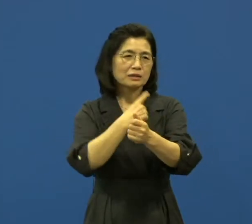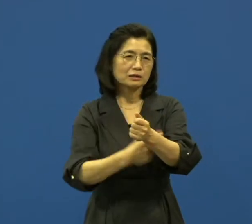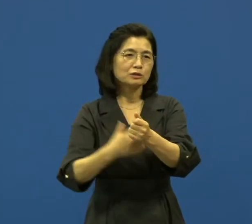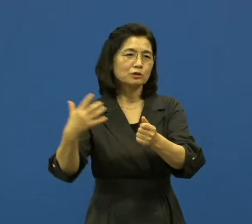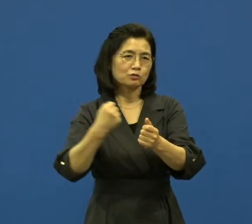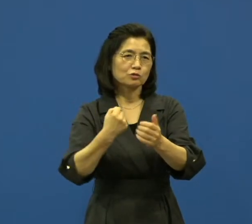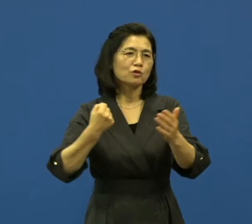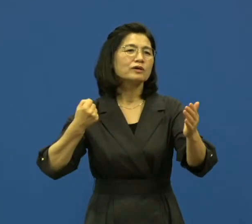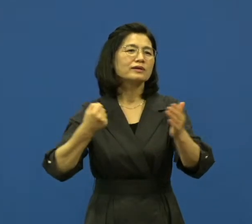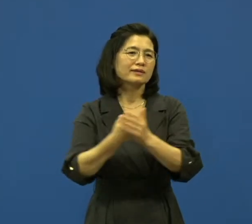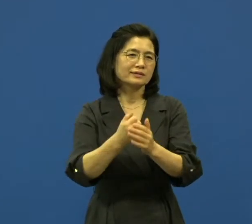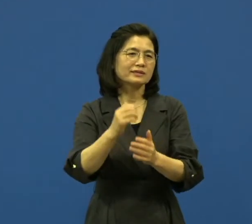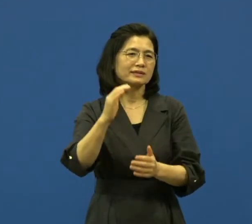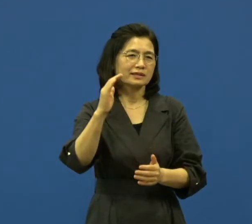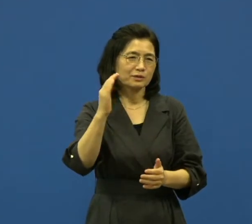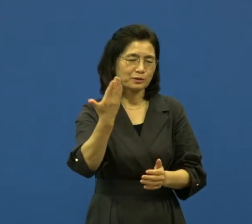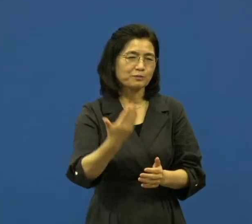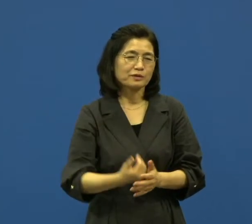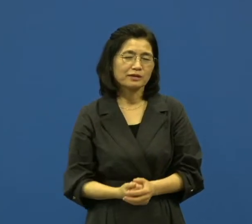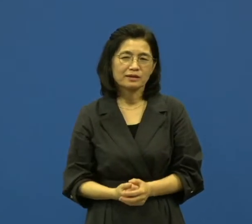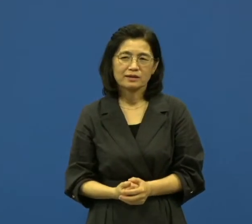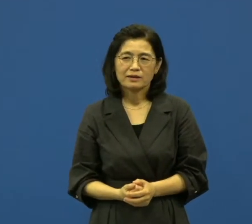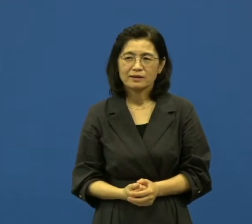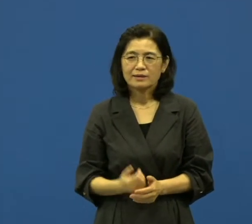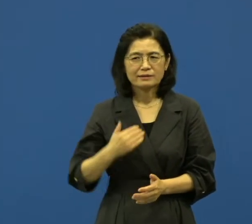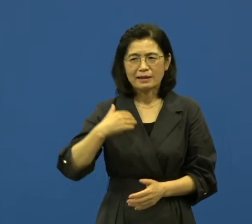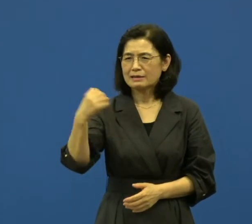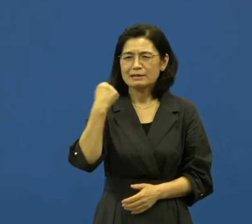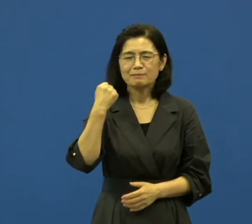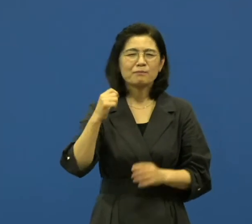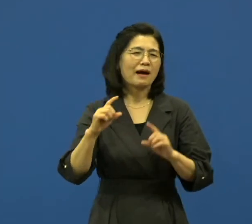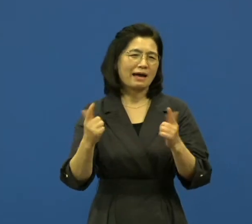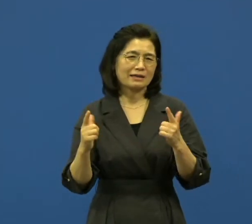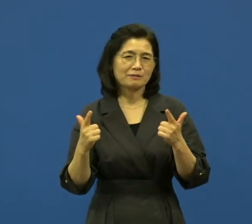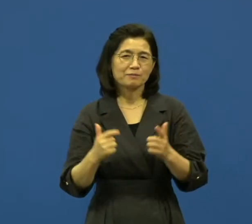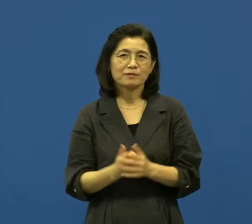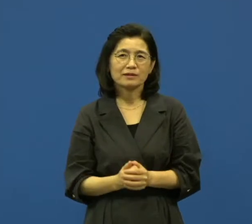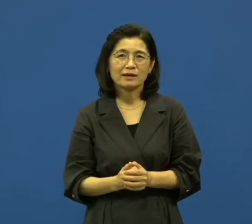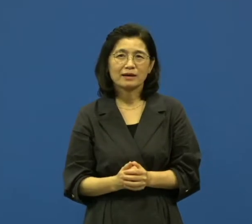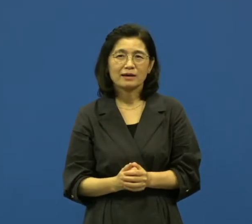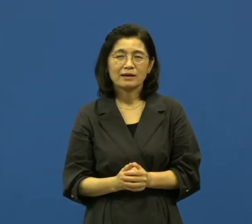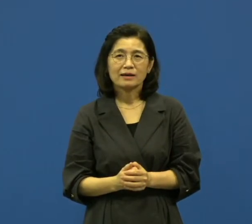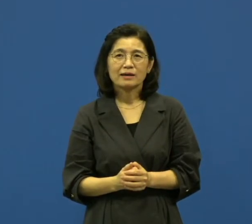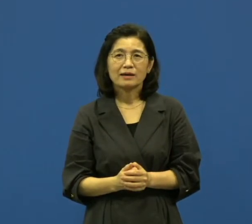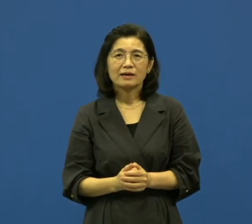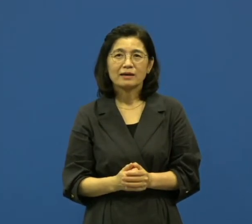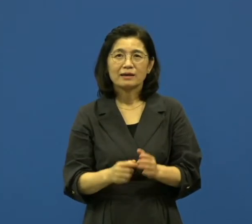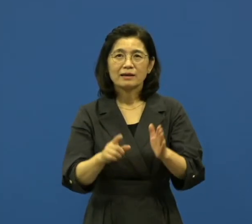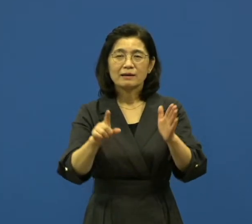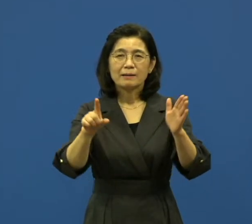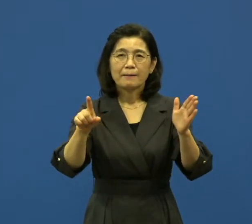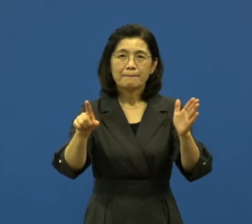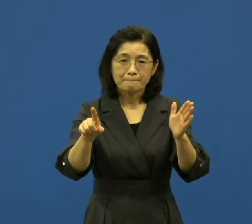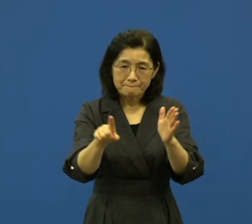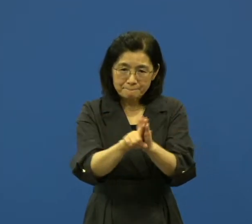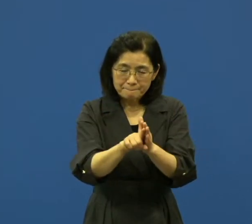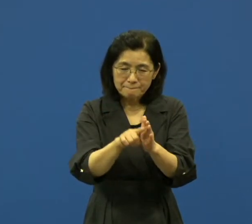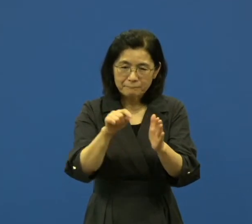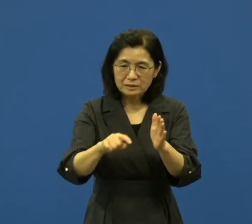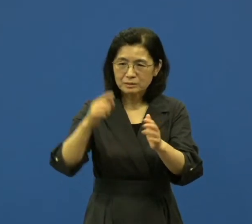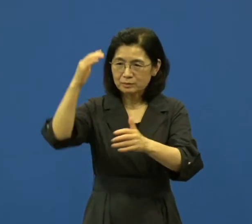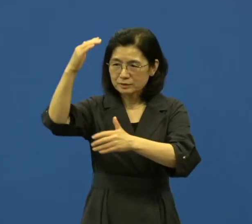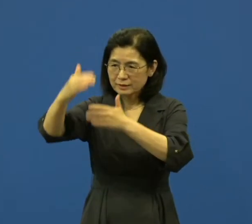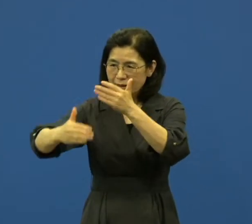하나님의 능력으로 결론이 나게 되어 있다는 것입니다. 그래서 믿음은 우리가 어디에 붙어야 이길 수 있는지를